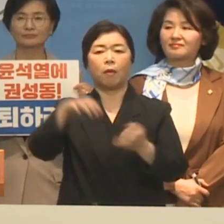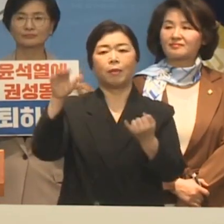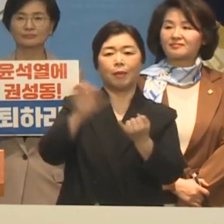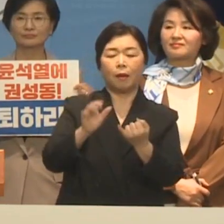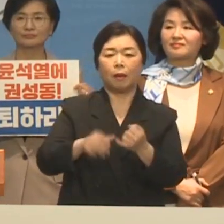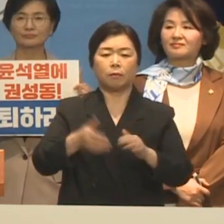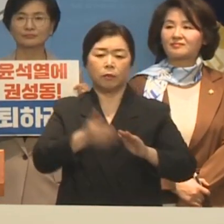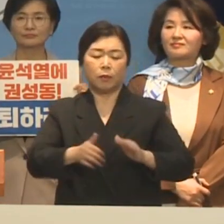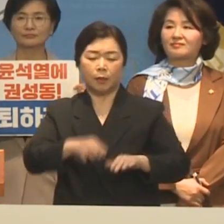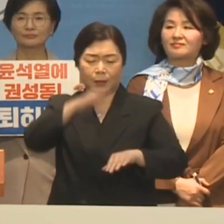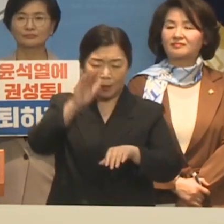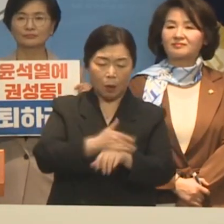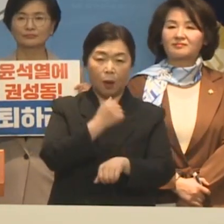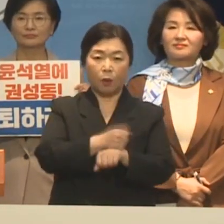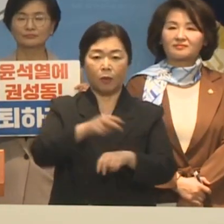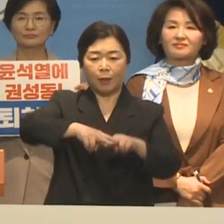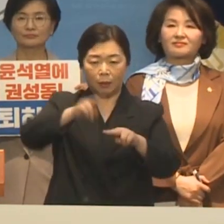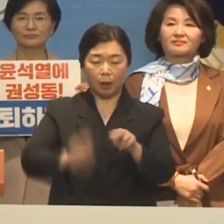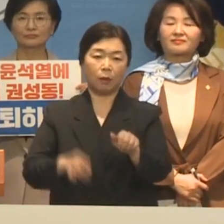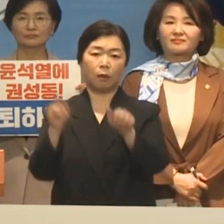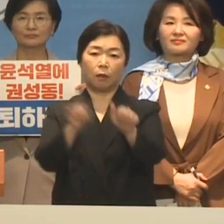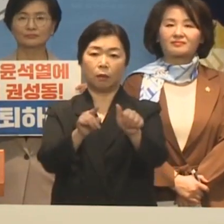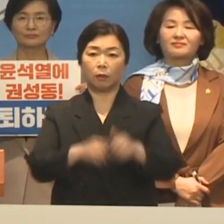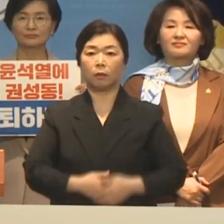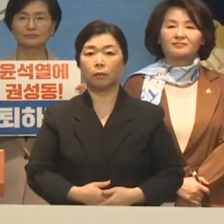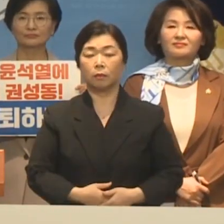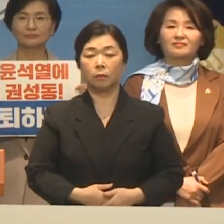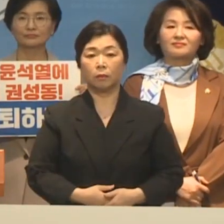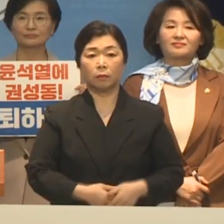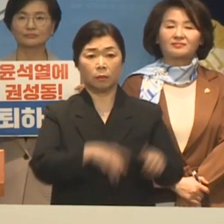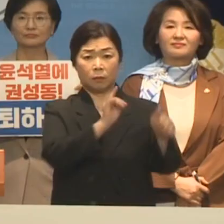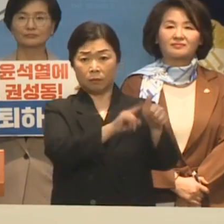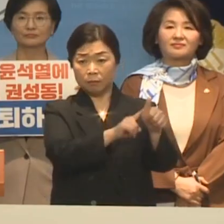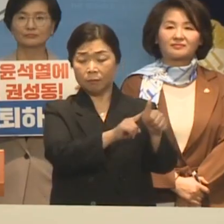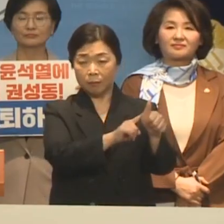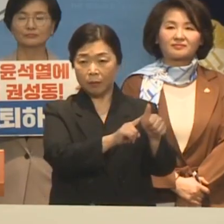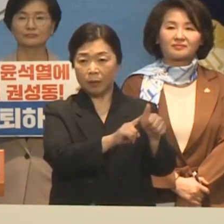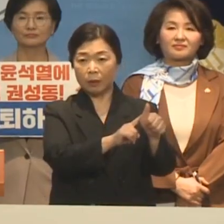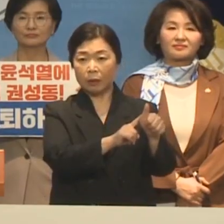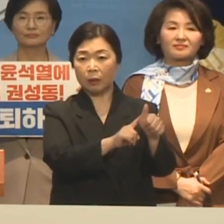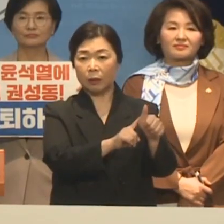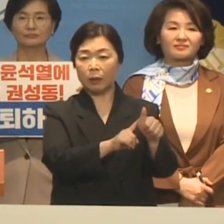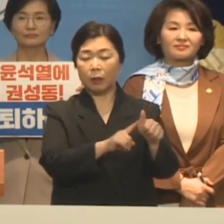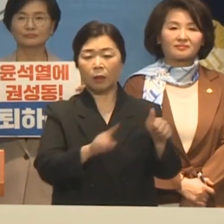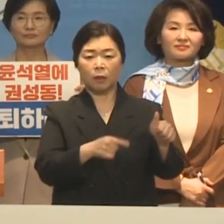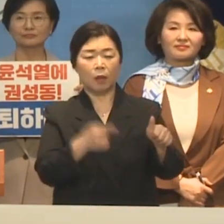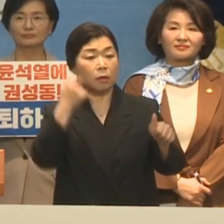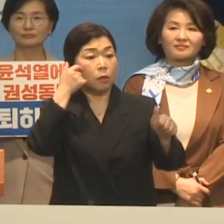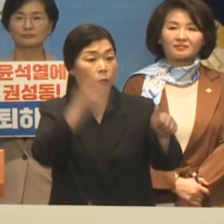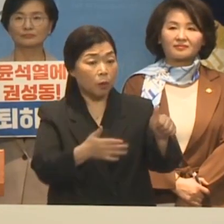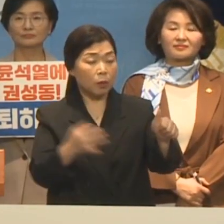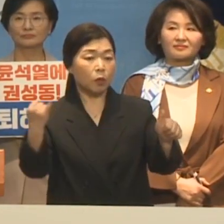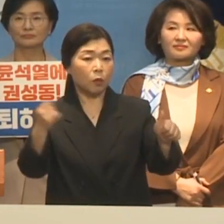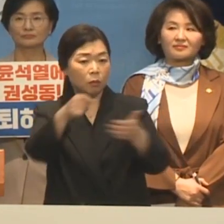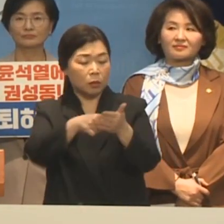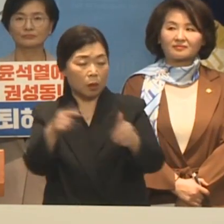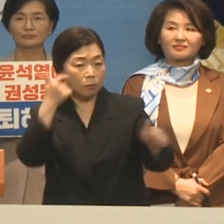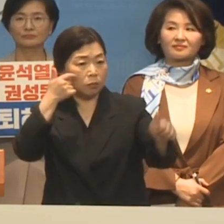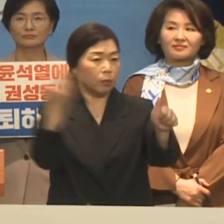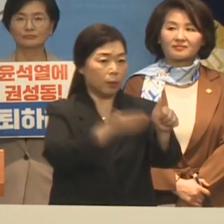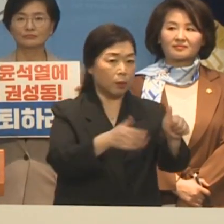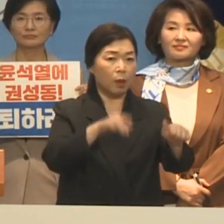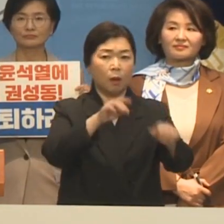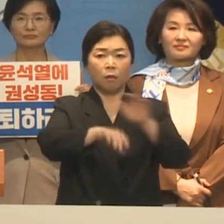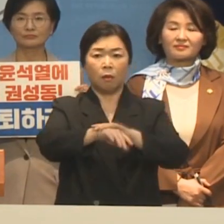공식 사과하고 사퇴하라. 권성동 국민의힘 원내대표가 자신에게 질문하는 여성 기자의